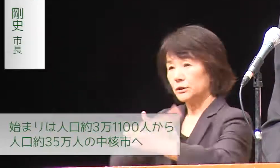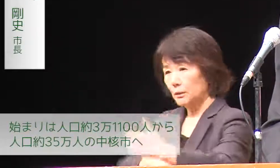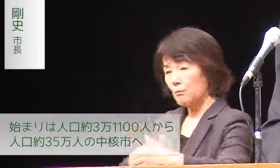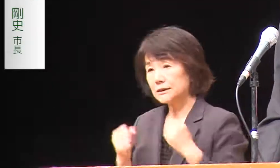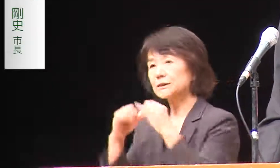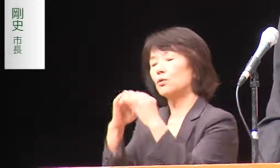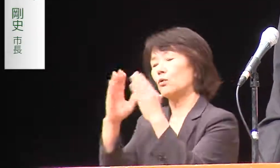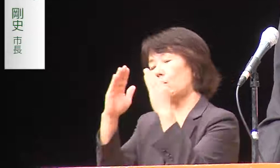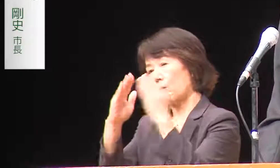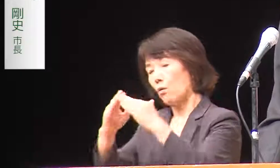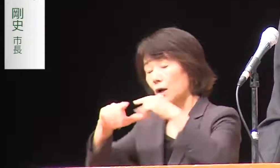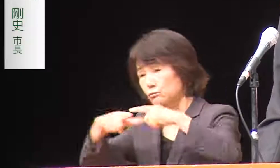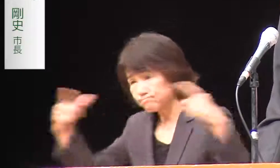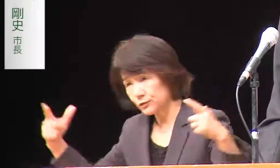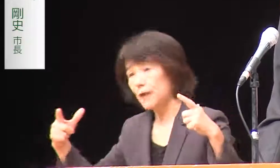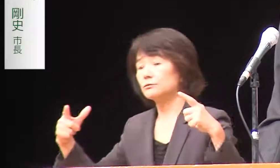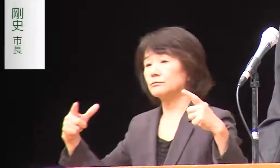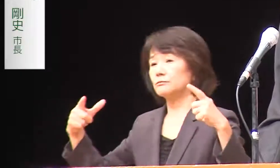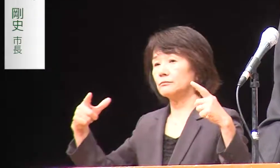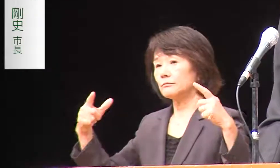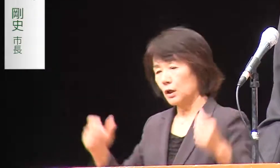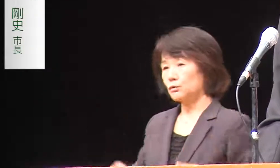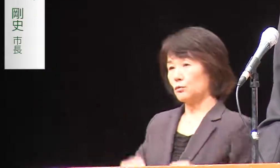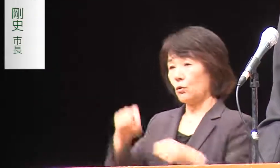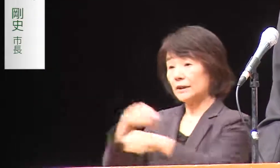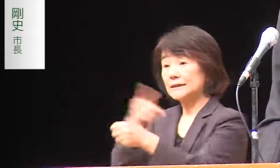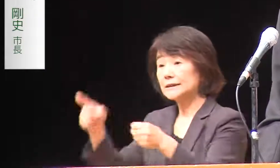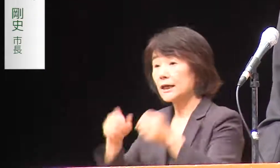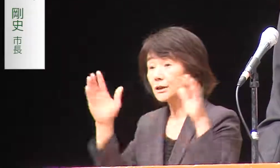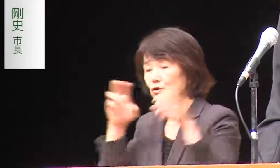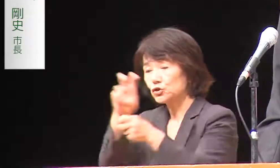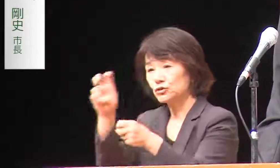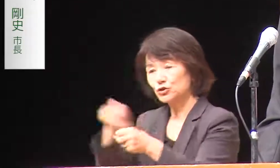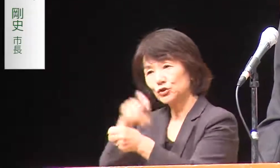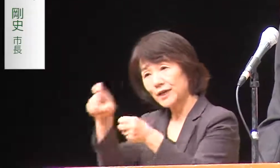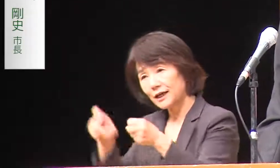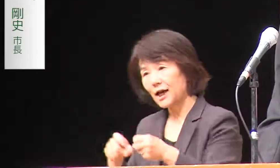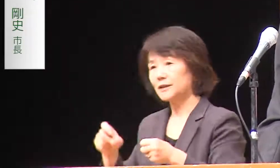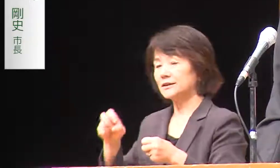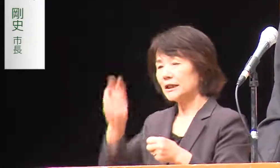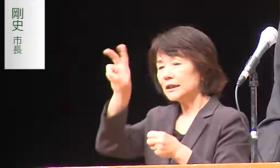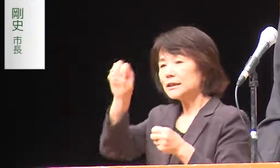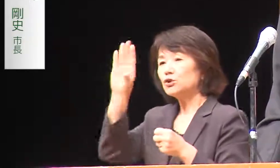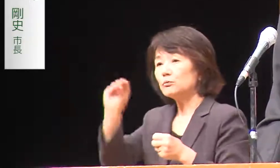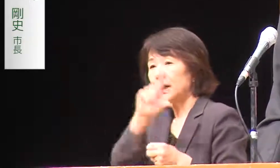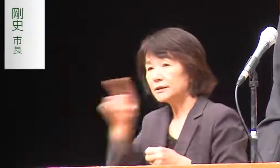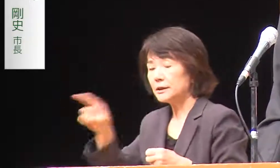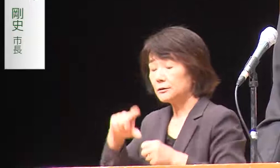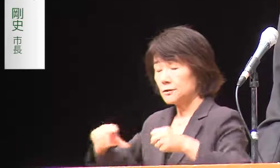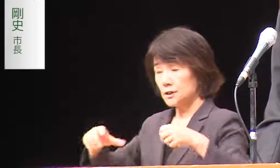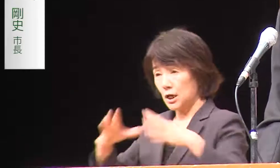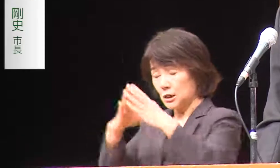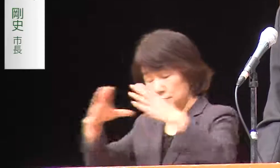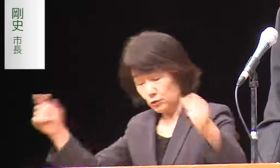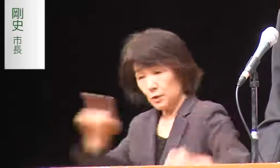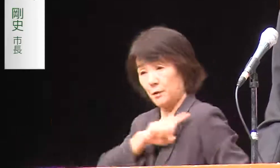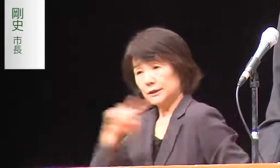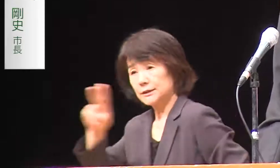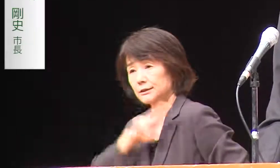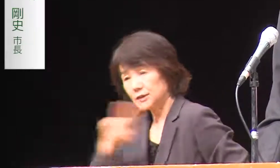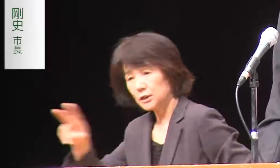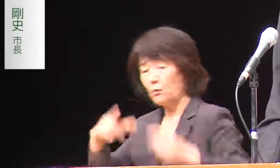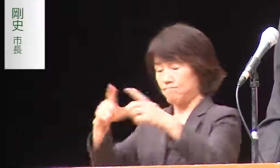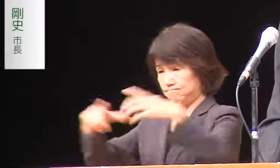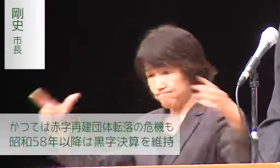ました。10年間に20万人という全国でも1、2と言われる人口急増に直面